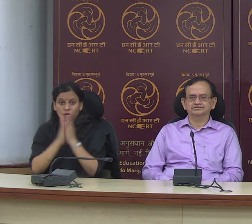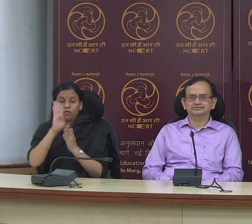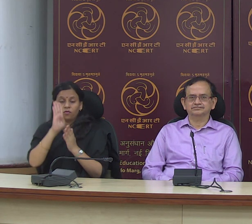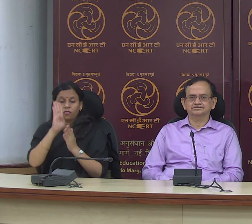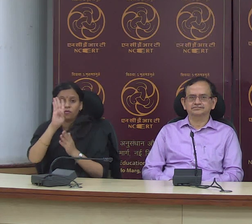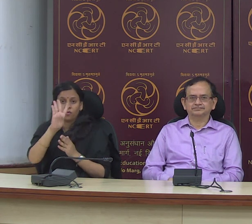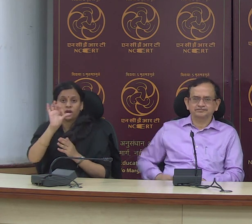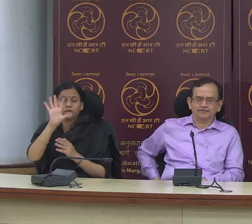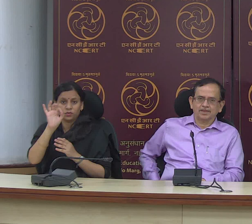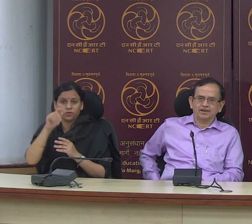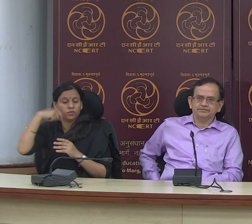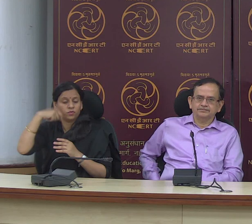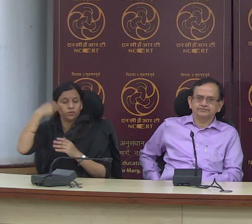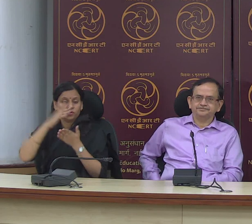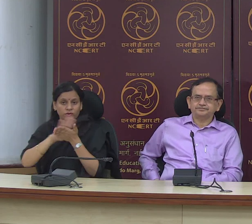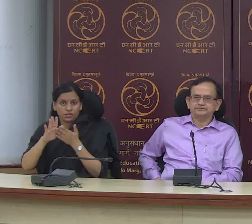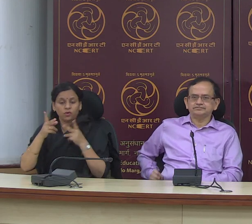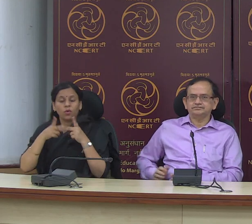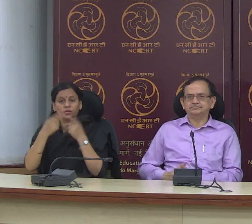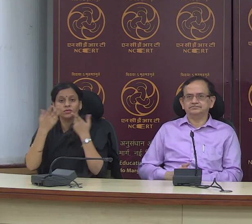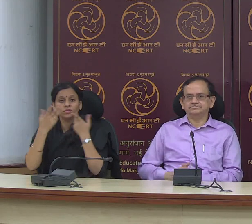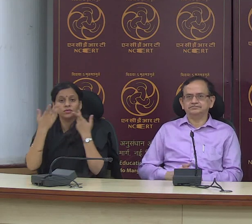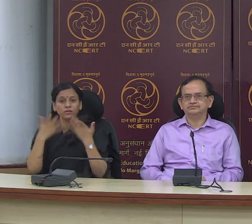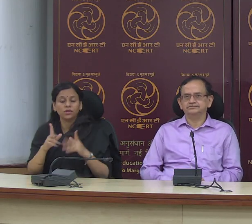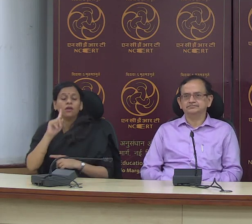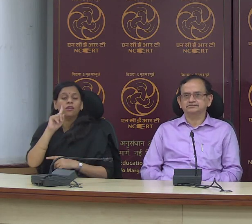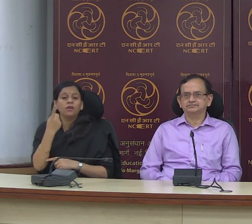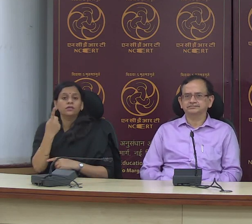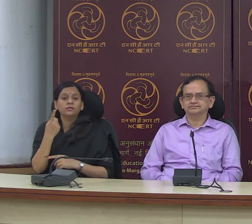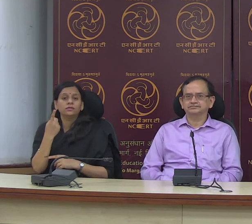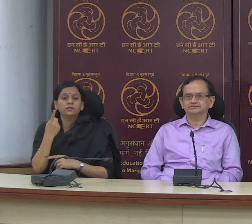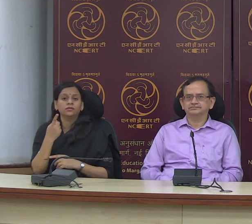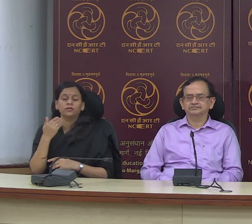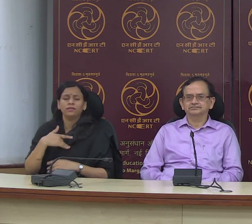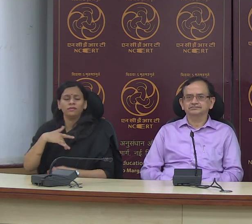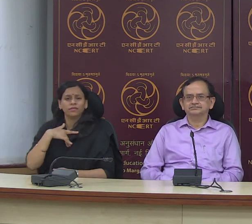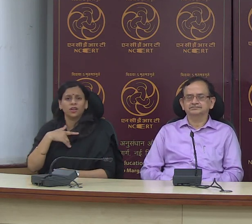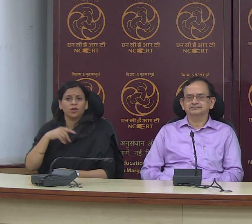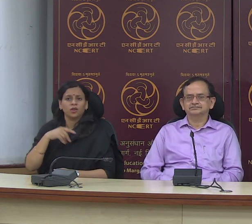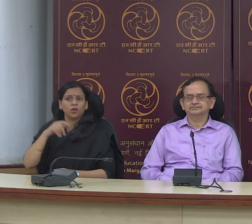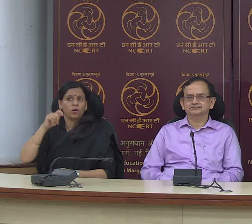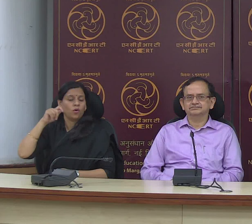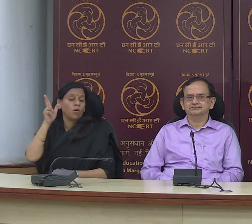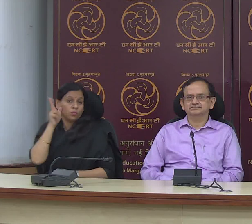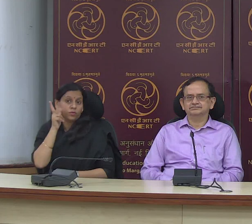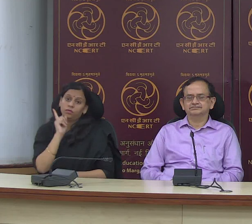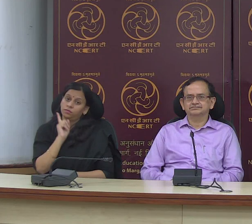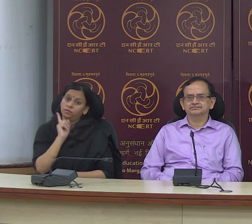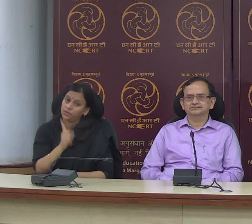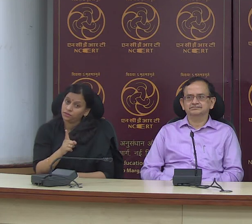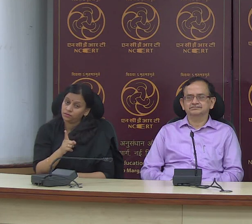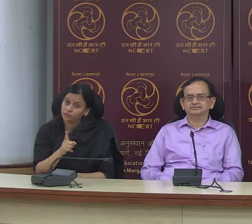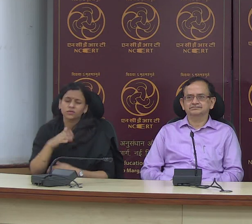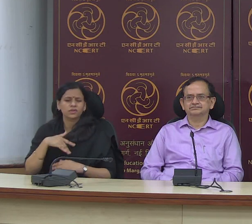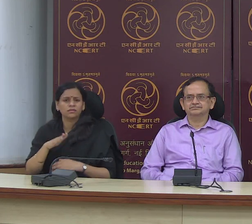20 टेक्स्ट बुक्स हैं जिनका हमने लॉन्चिंग किया है, तो सबसे पहली चीज़ तो हमें यही लगा कि इनका ऑडियो अवेलेबल हो, फिर